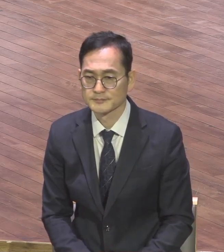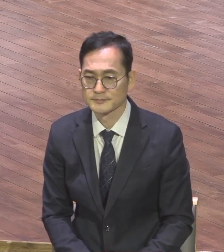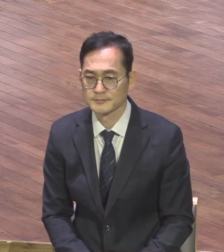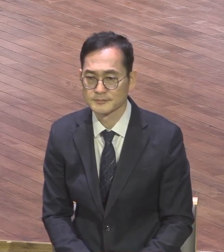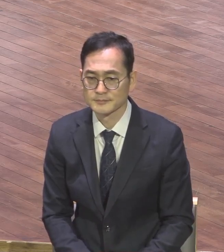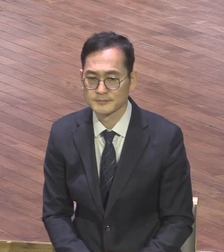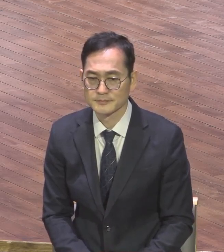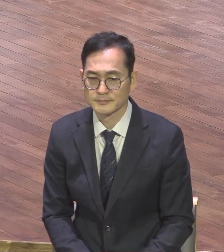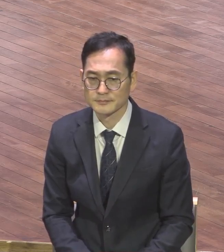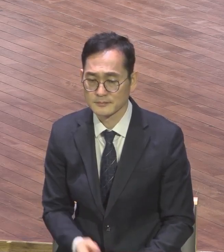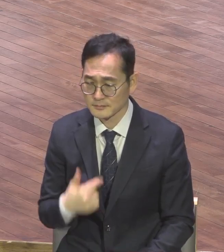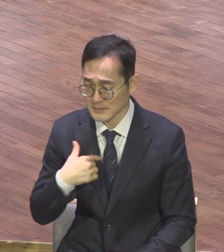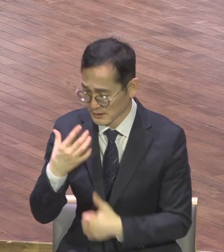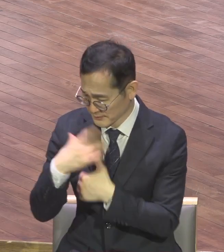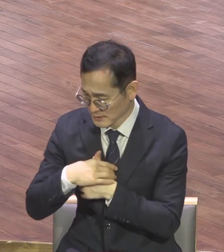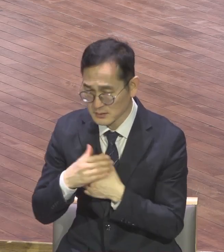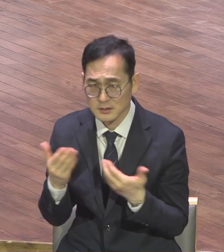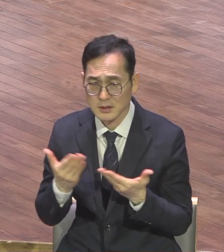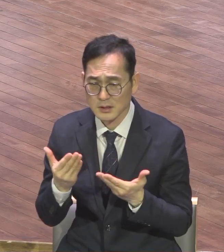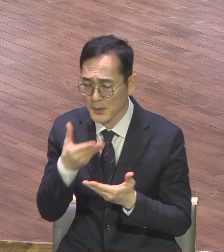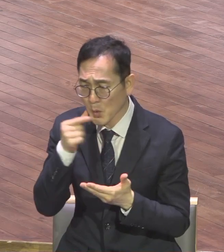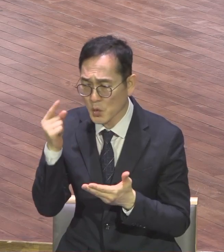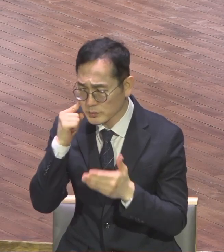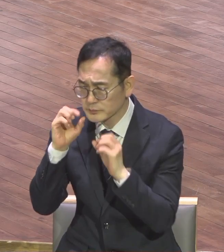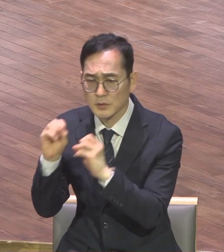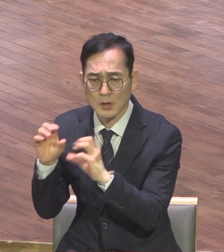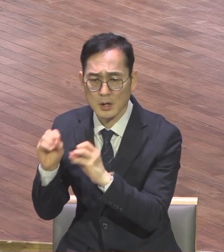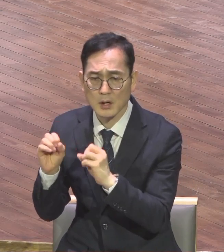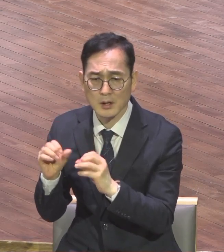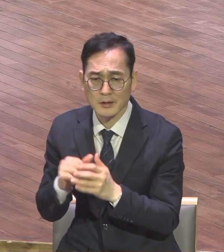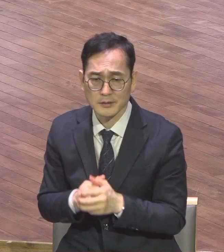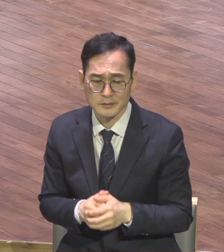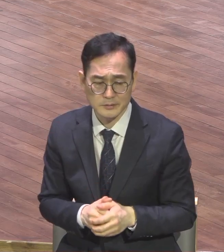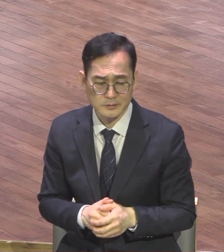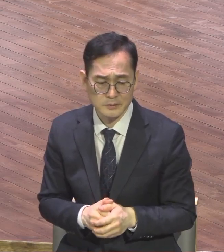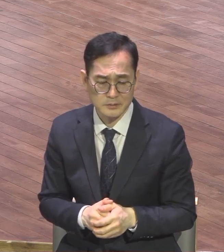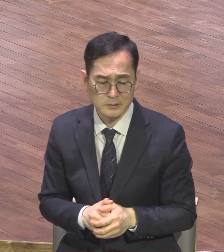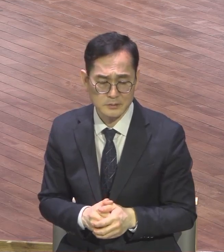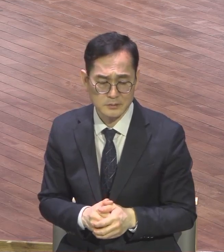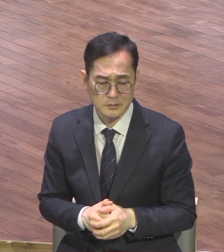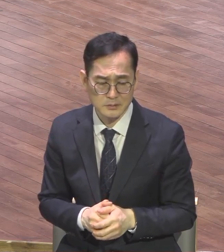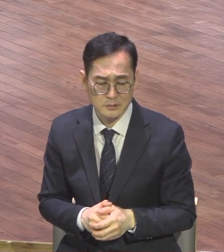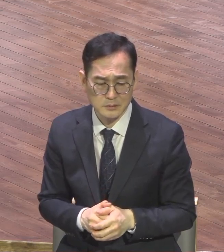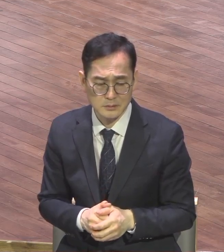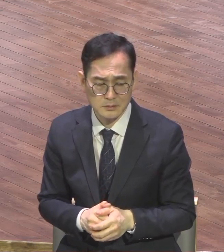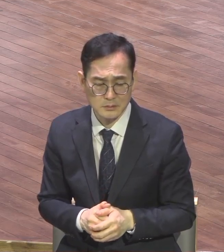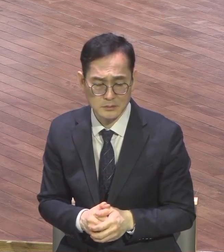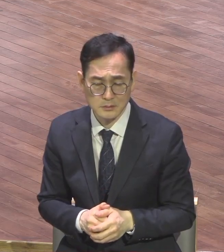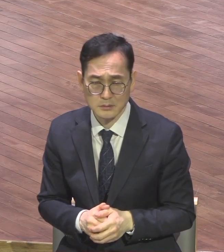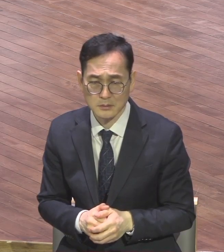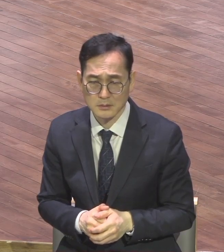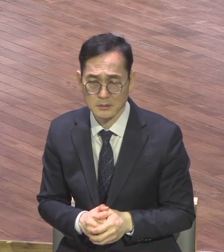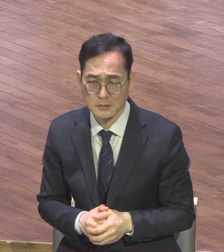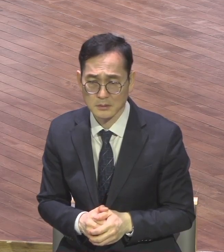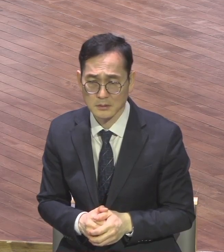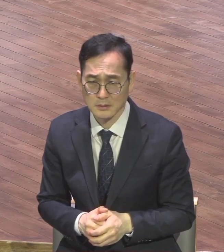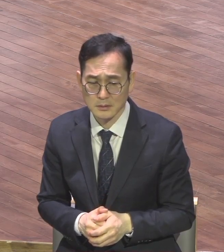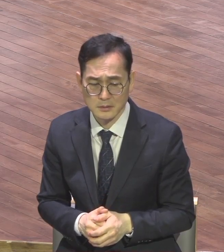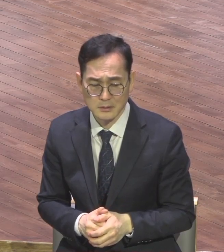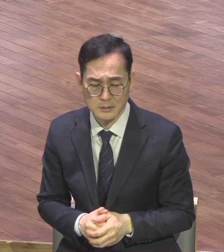그게 제게 준 사명이에요. 목사 만났는데 영접하시기 지옥 같다. 내인데 핏값 묻겠다는 겁니다. 머리카락이